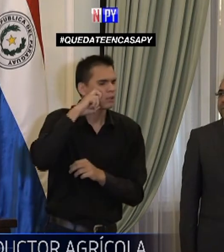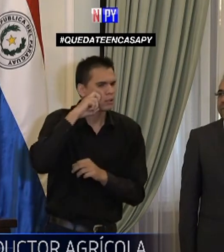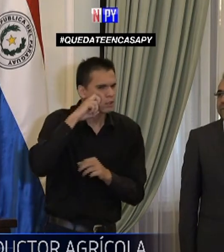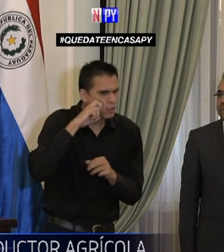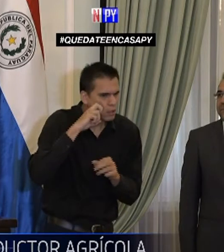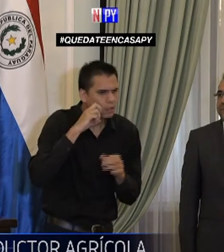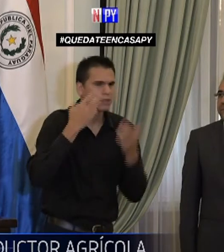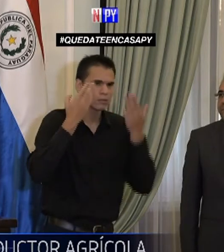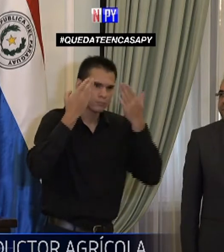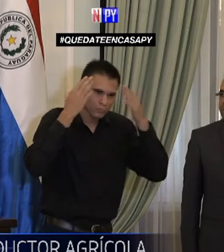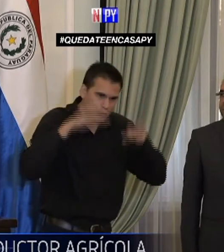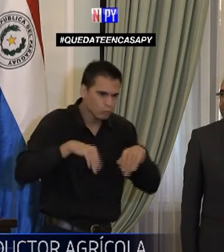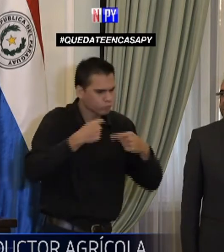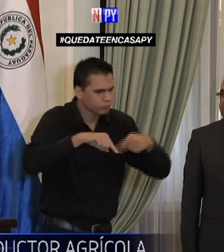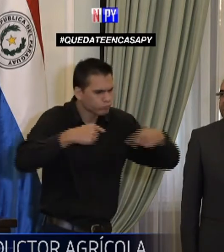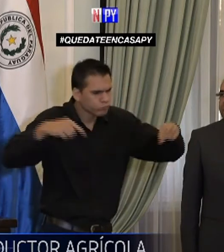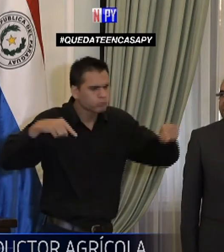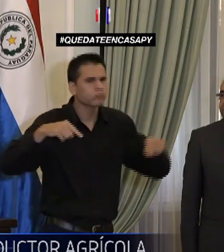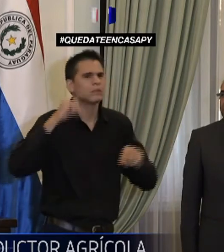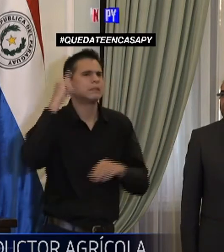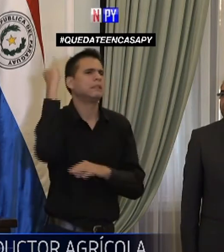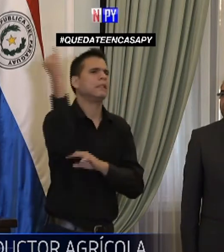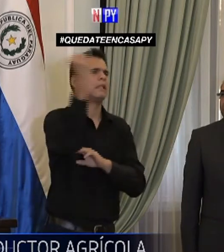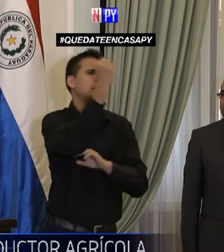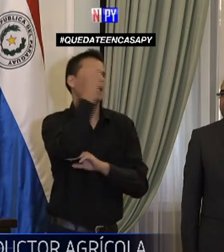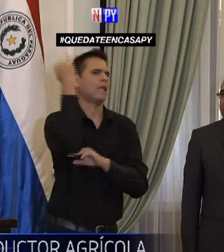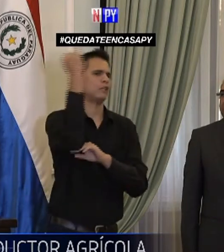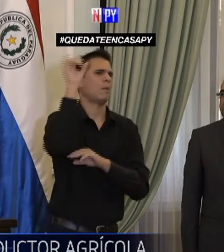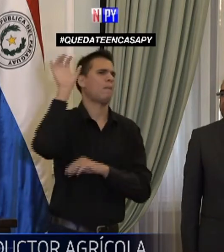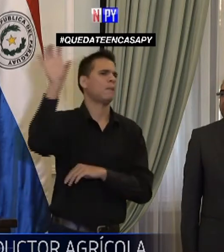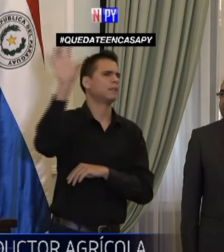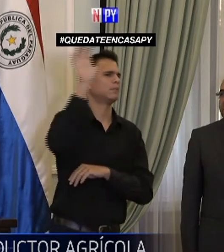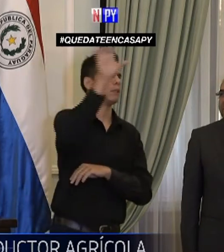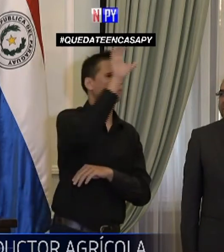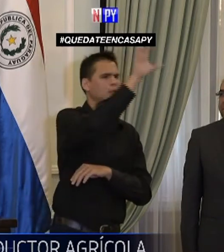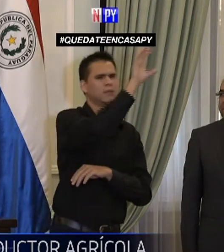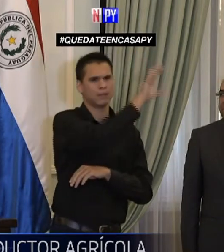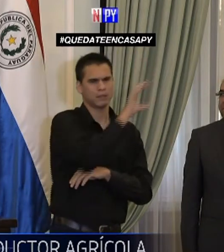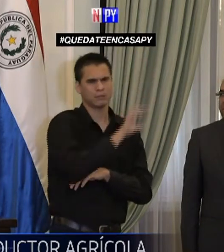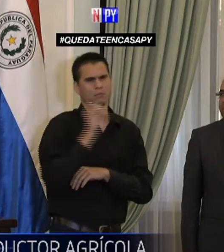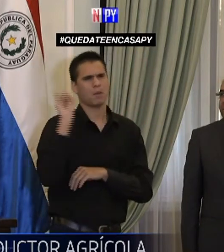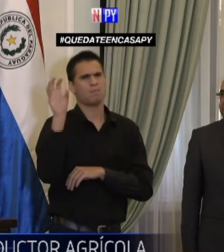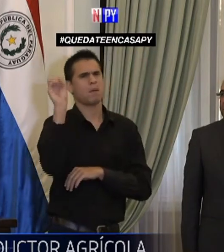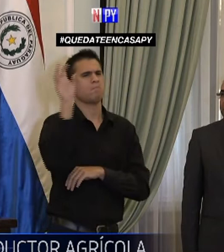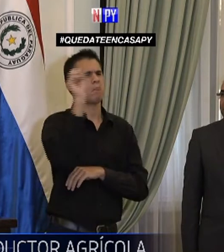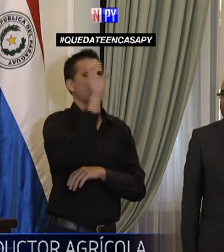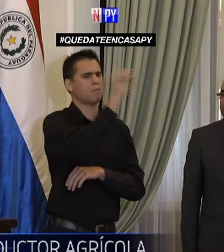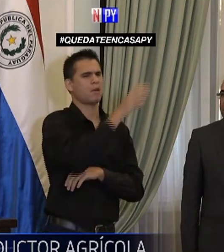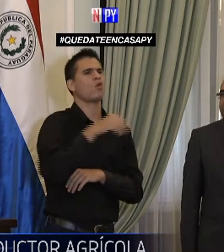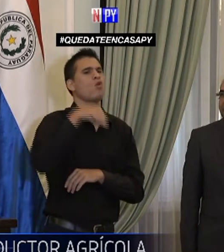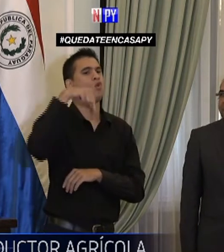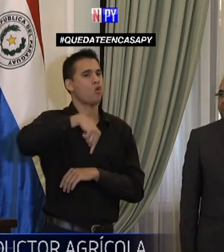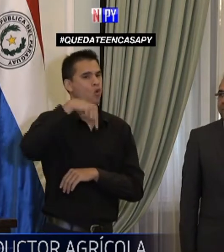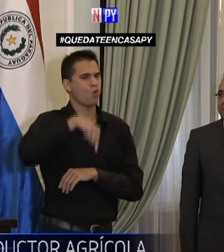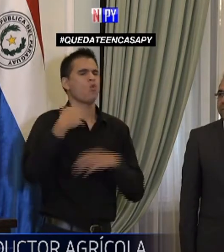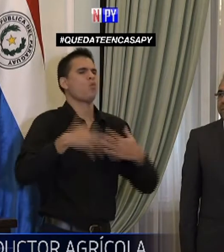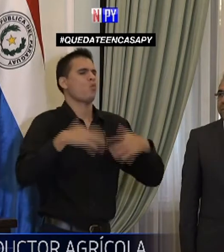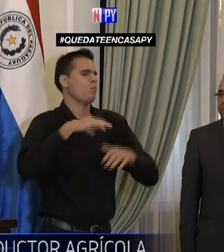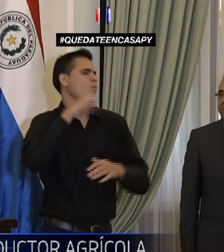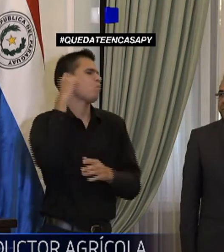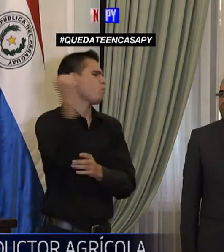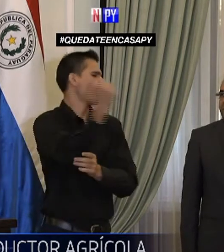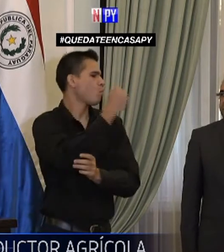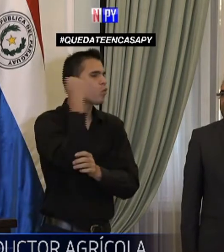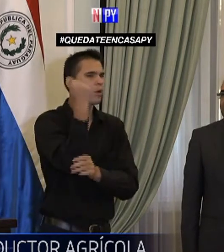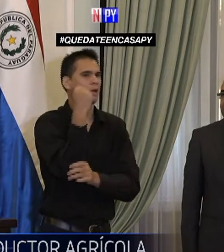y los productos agropecuarios hacia los mercados internacionales. Hoy más que nunca necesitamos y vemos la importancia de la cadena de alimentos.